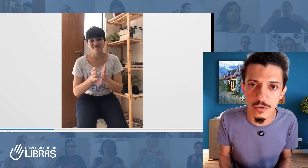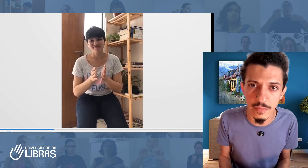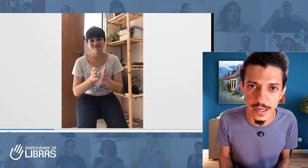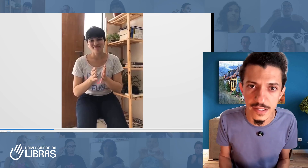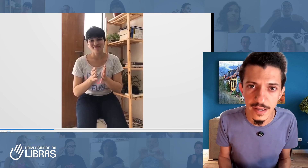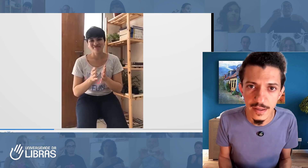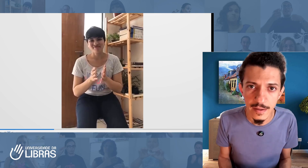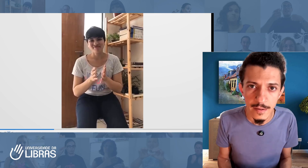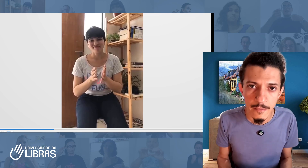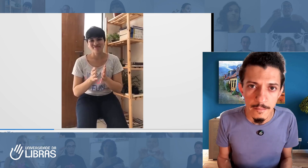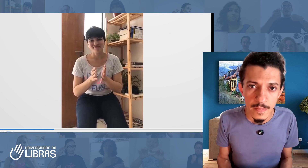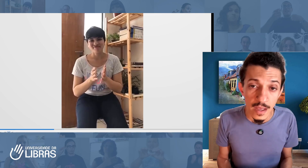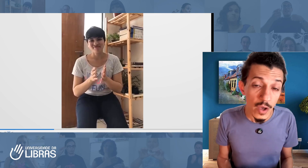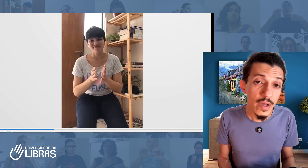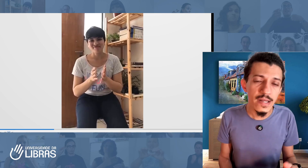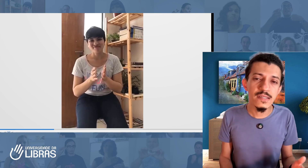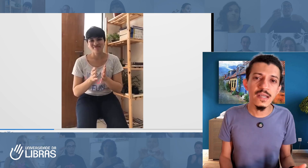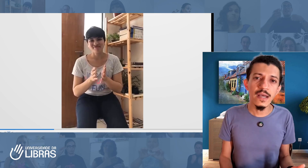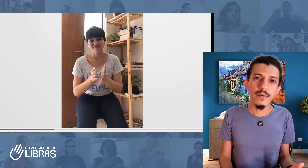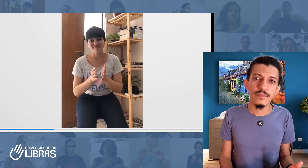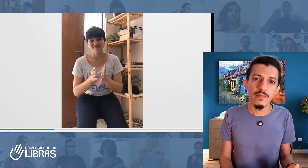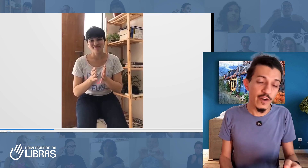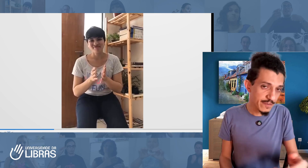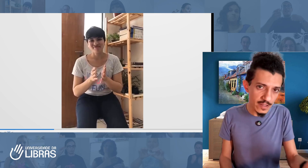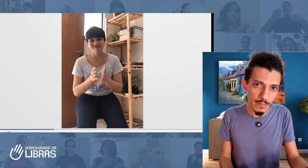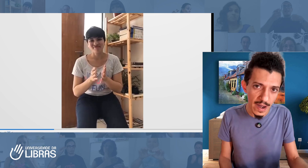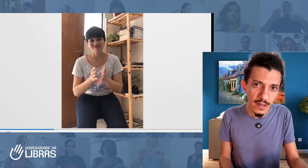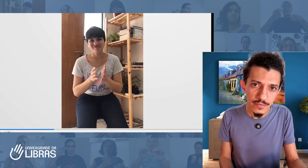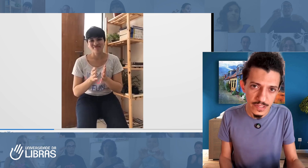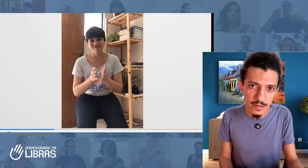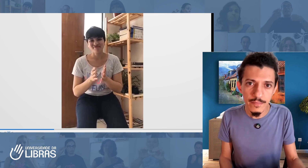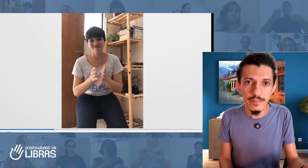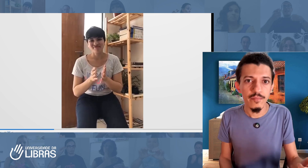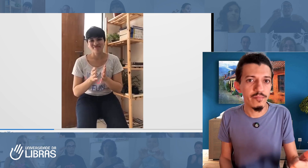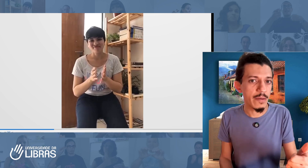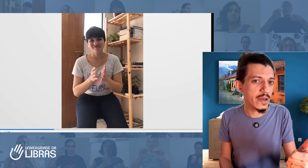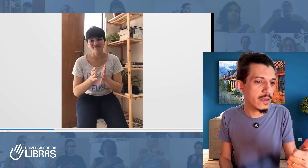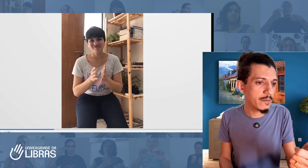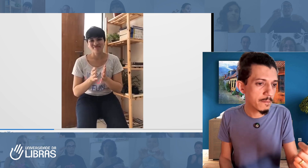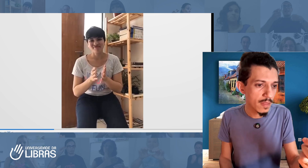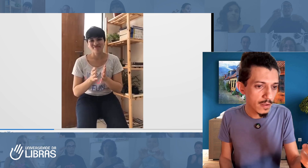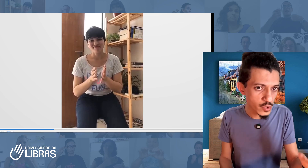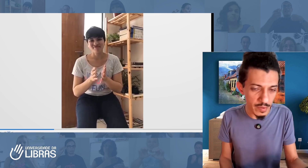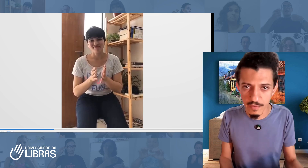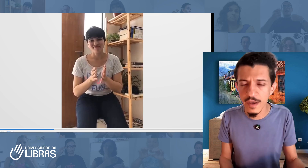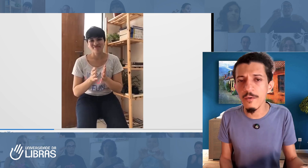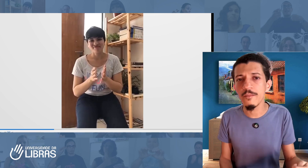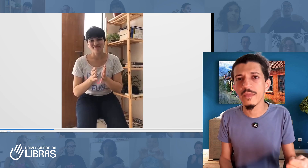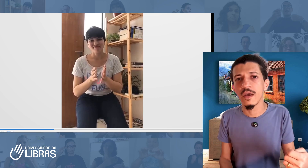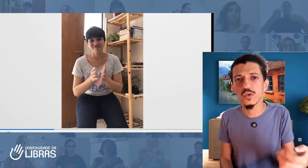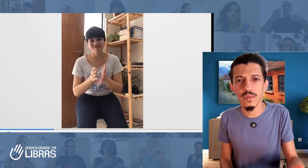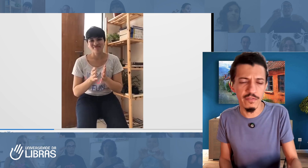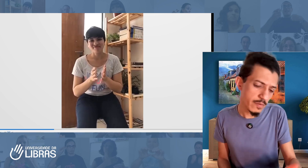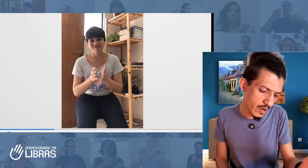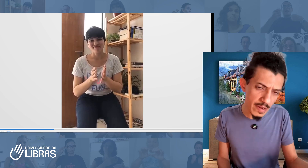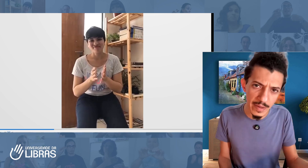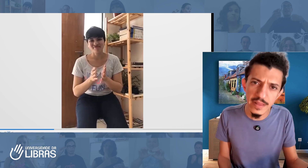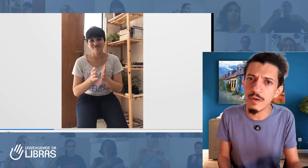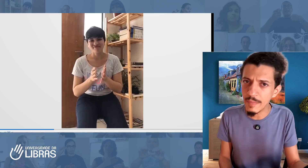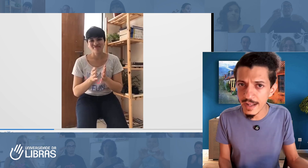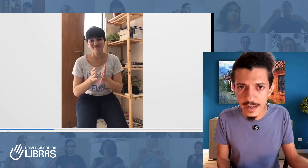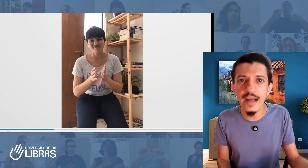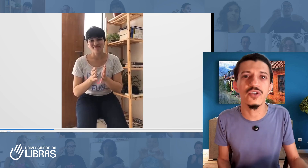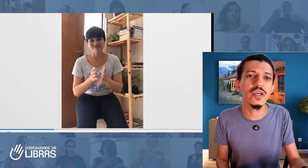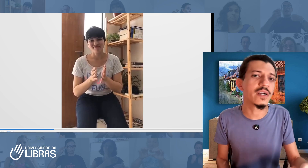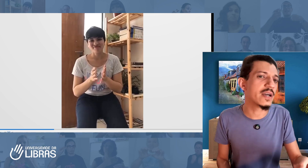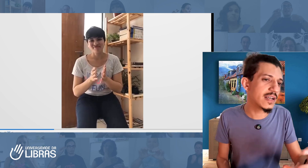e tudo mais. Eu cresci, foi feito o parto, sim, minha mãe sobreviveu, eu sobrevivi, embora minha mãe teve uma